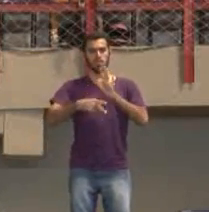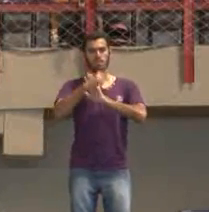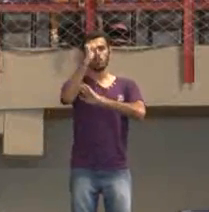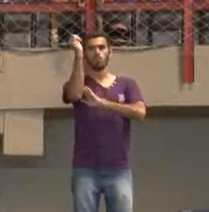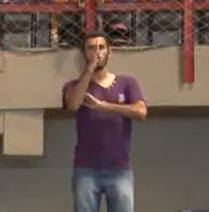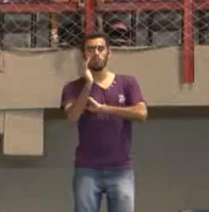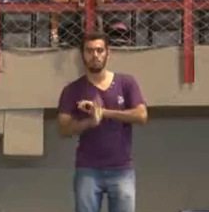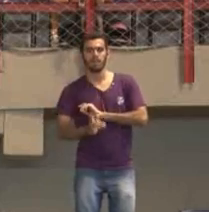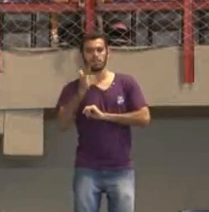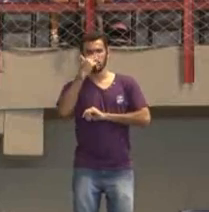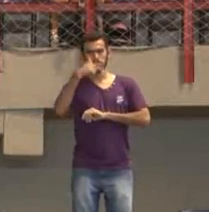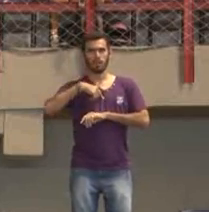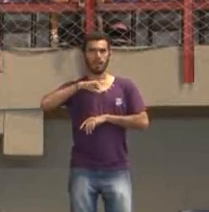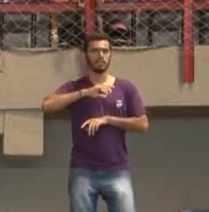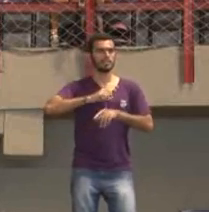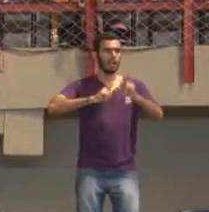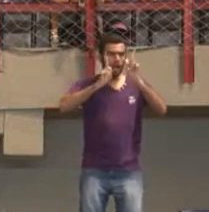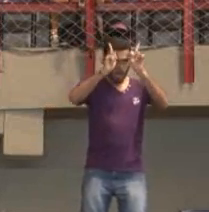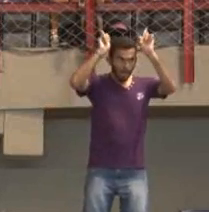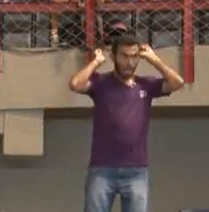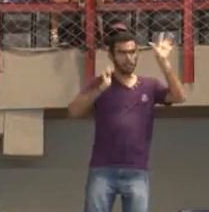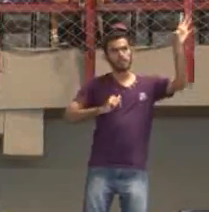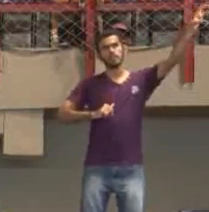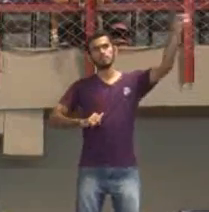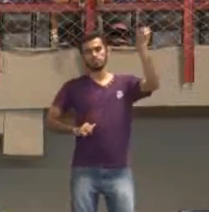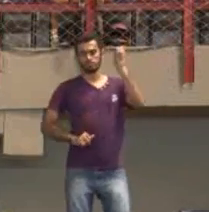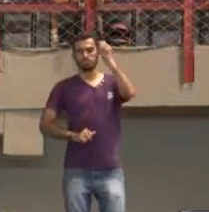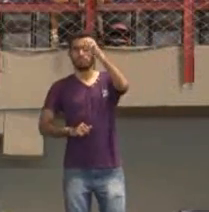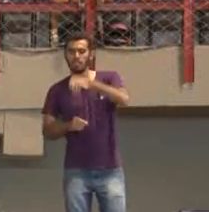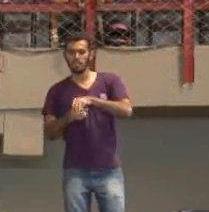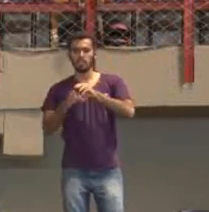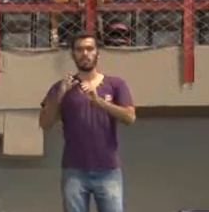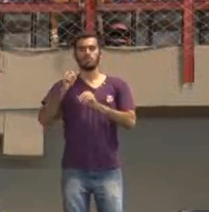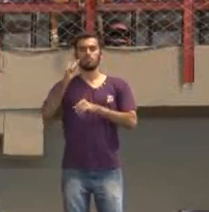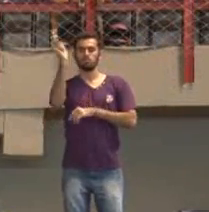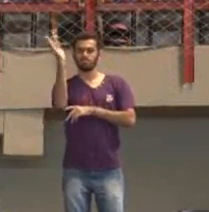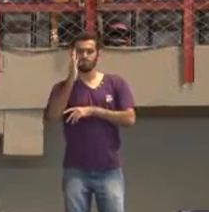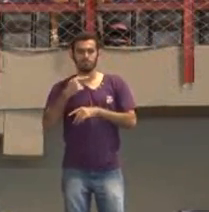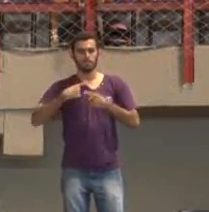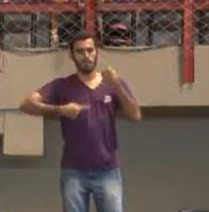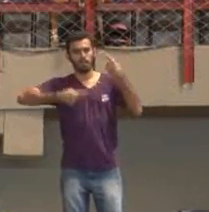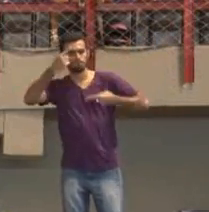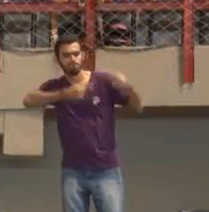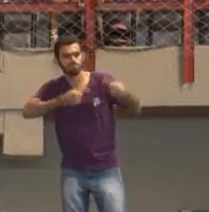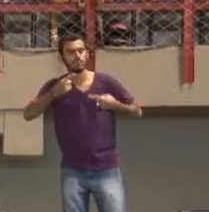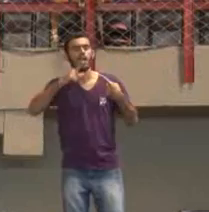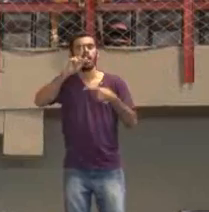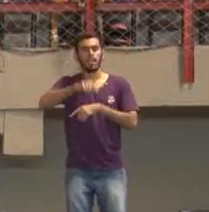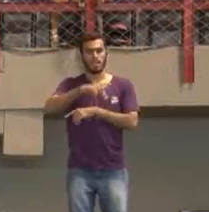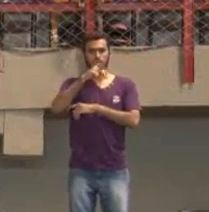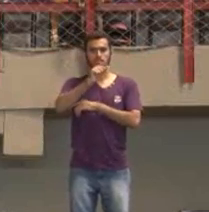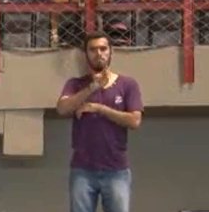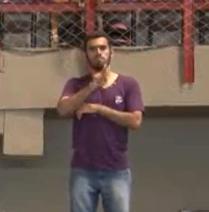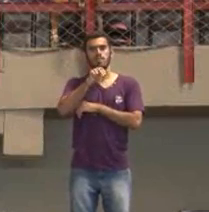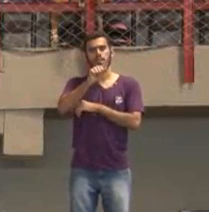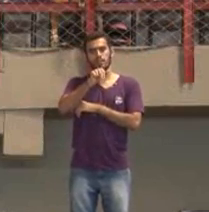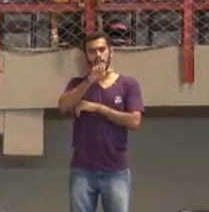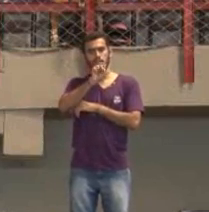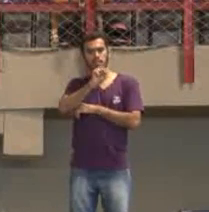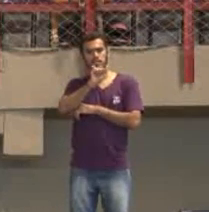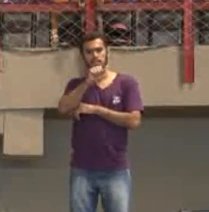Grécia e Roma de novo em discussão no Brasil, que é o parnasianismo. Quer ver o que é o